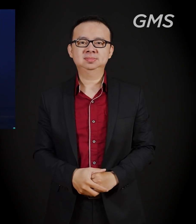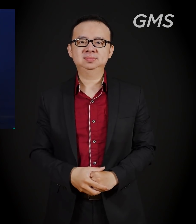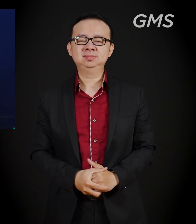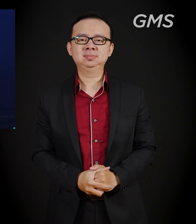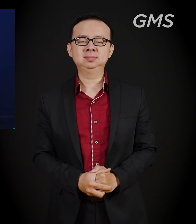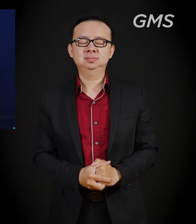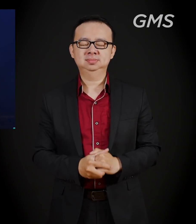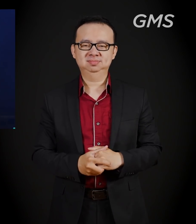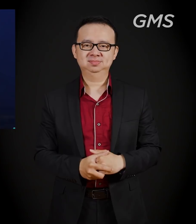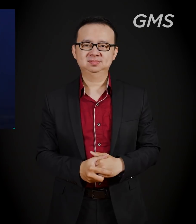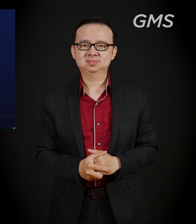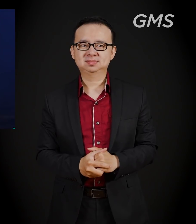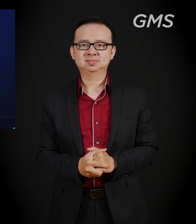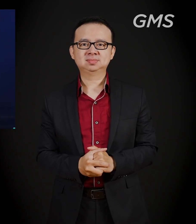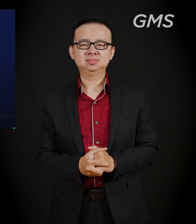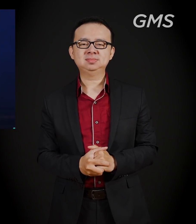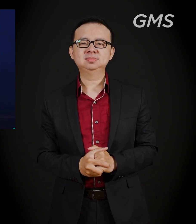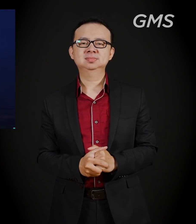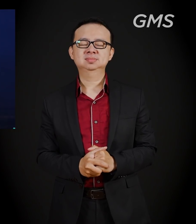mas, ojo ngono lah mbak yu.